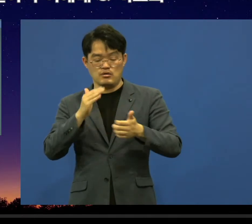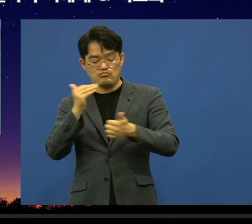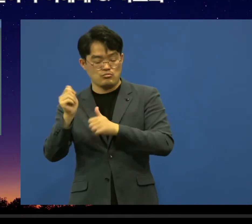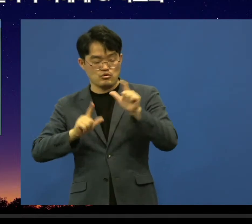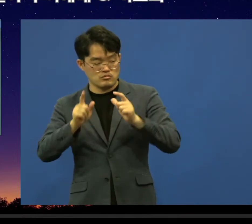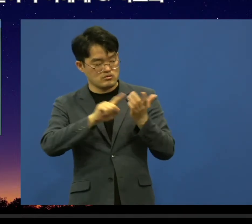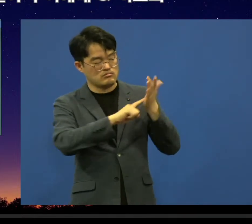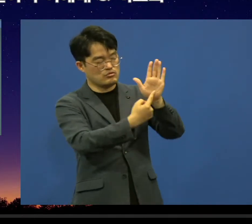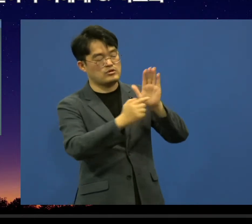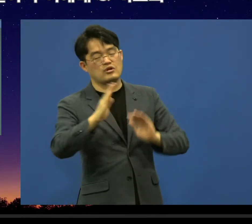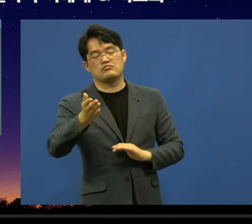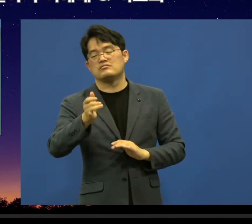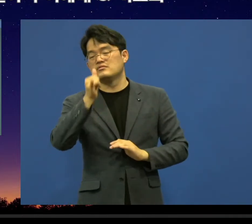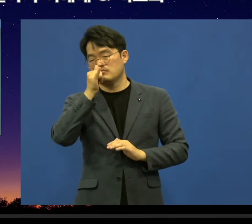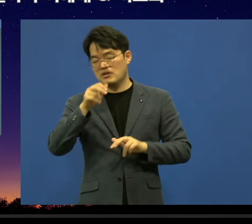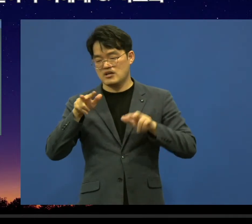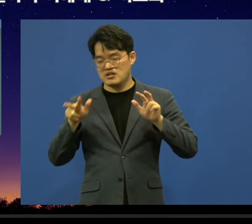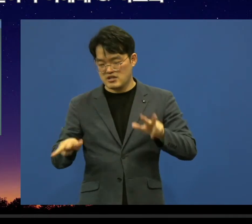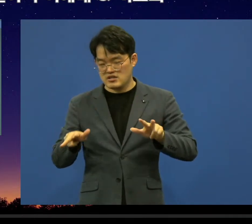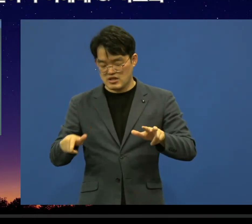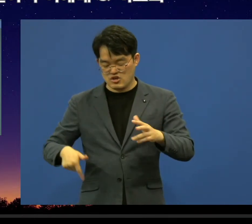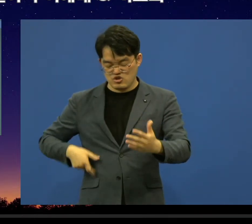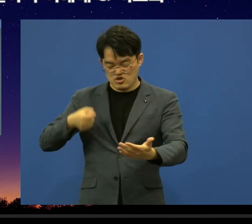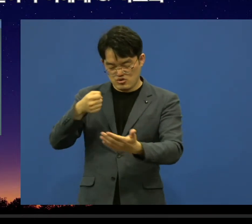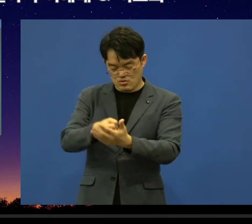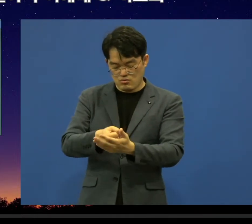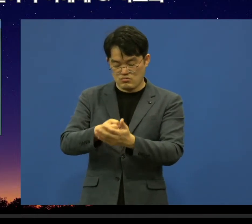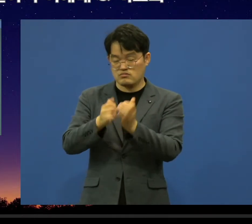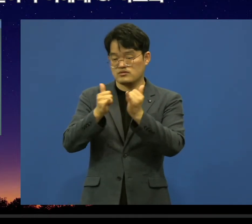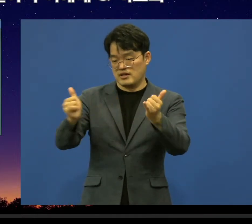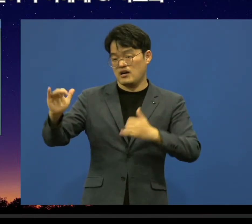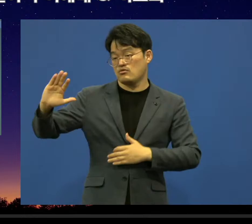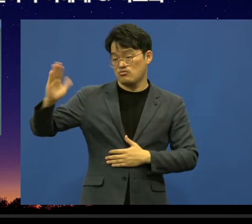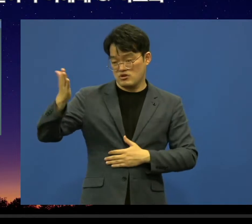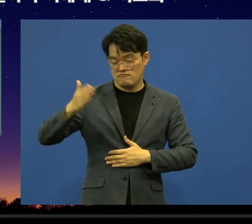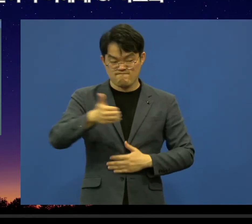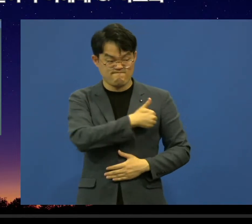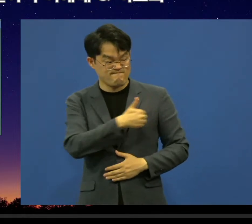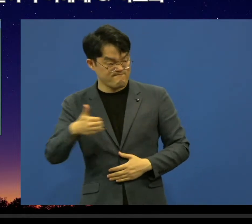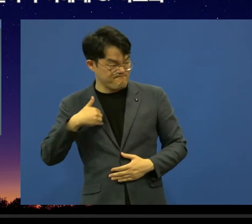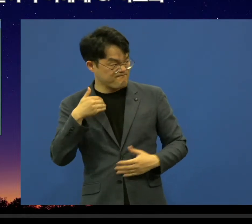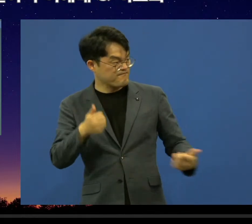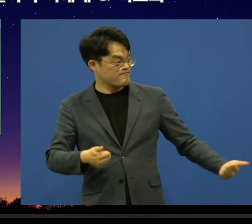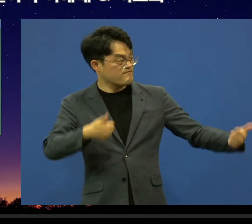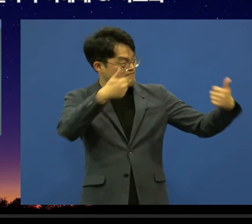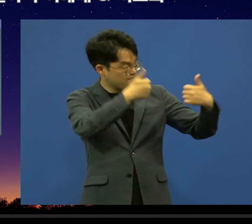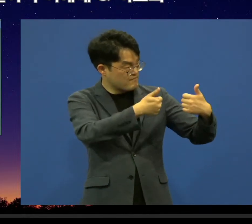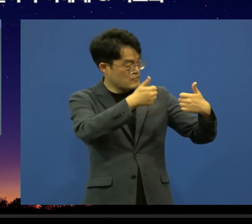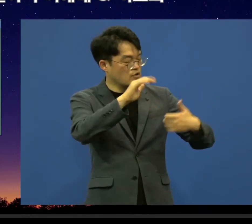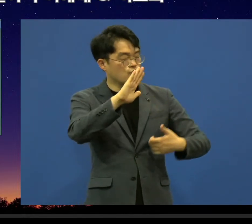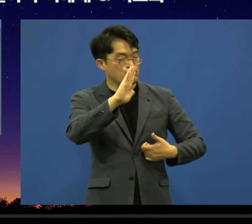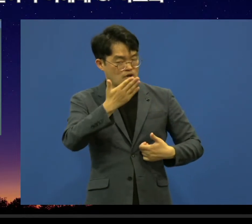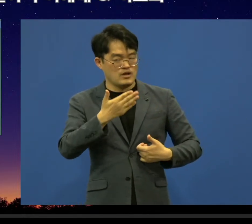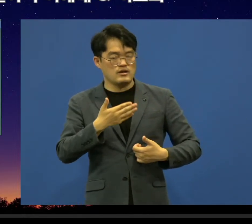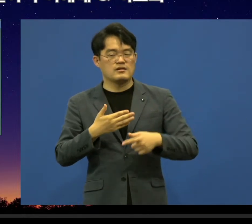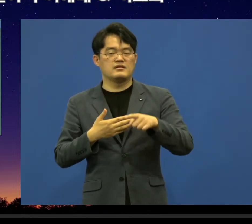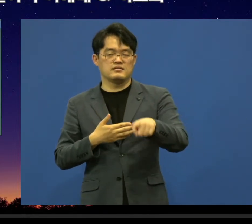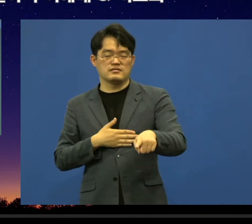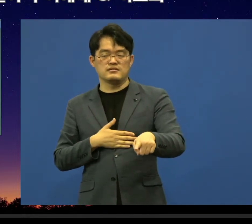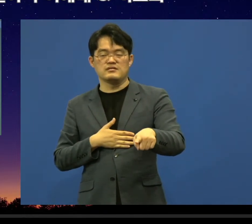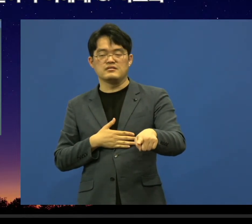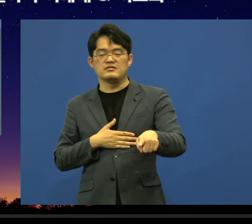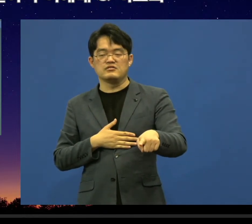연필을 들고 있지만 곧 물맷돌을 들고 당당하게 골리앗 앞에 서게 될 아이들이에요. 그들은